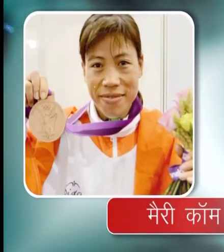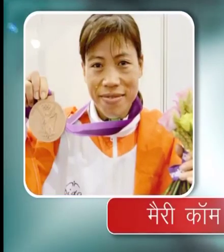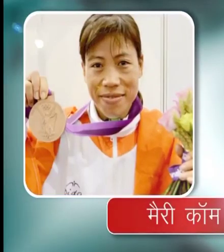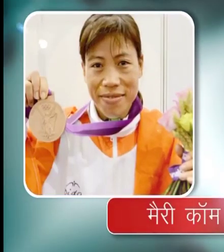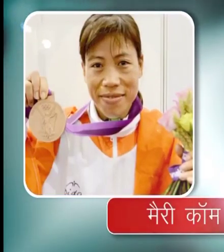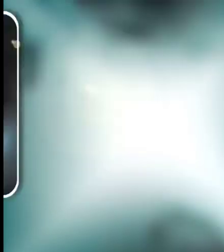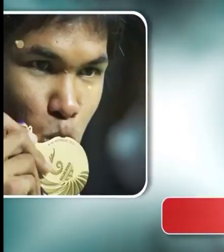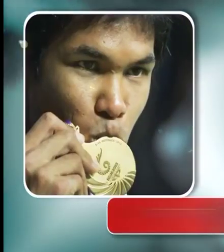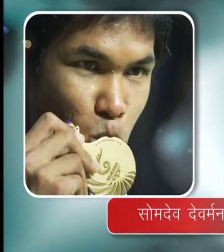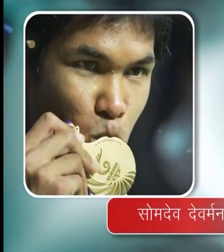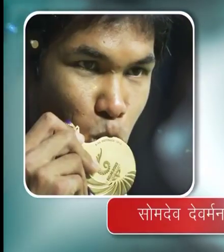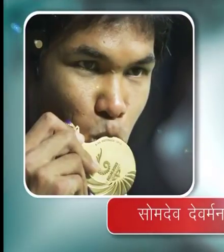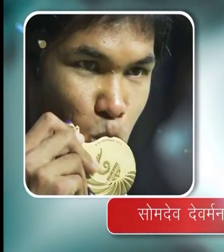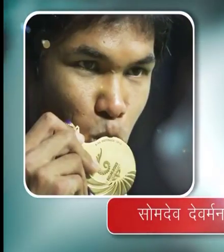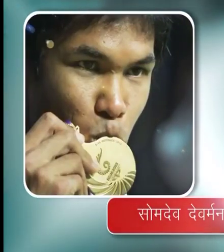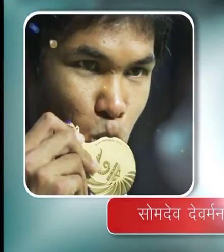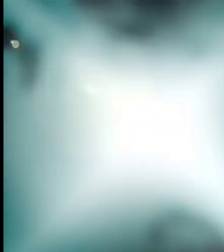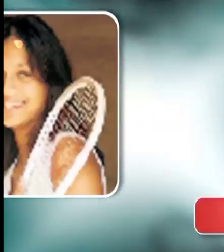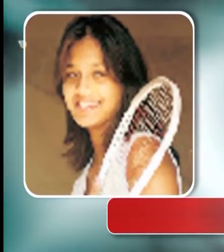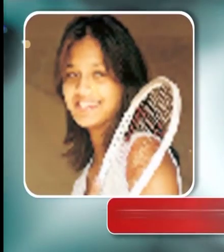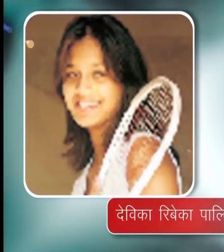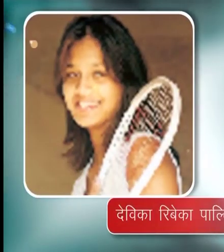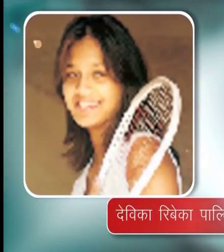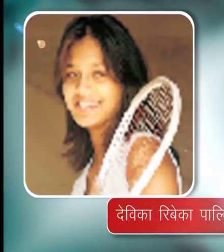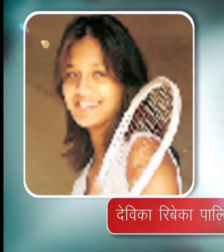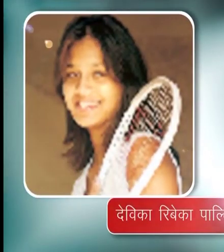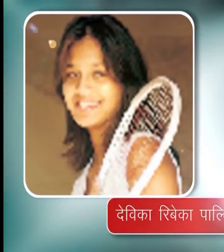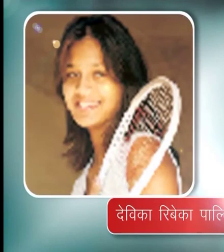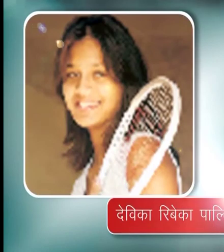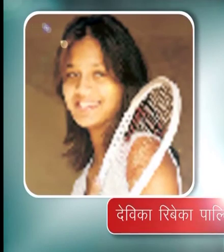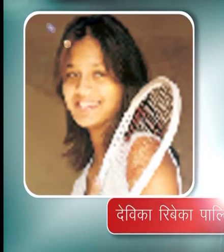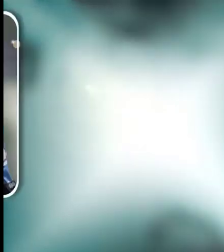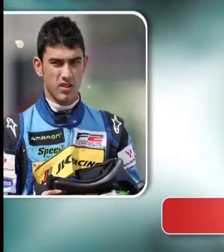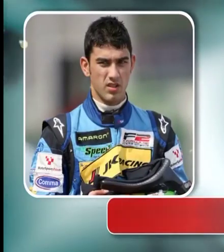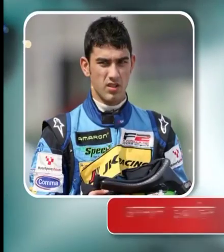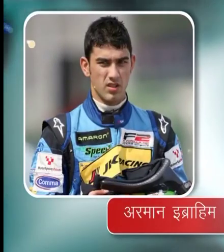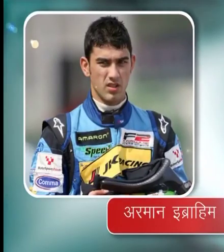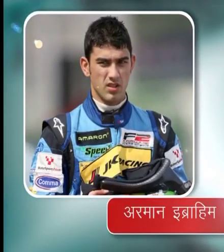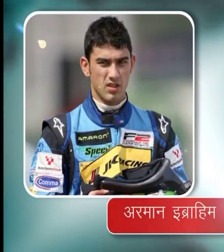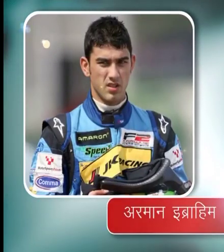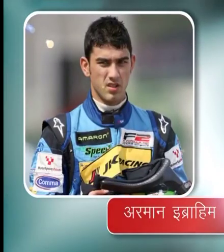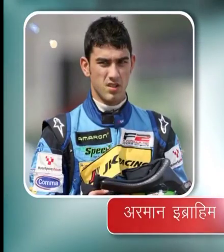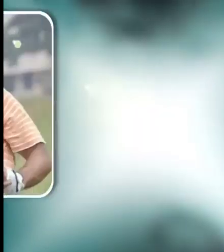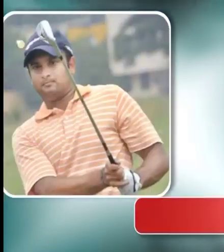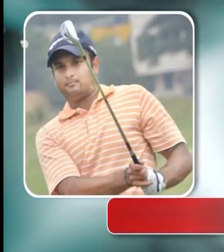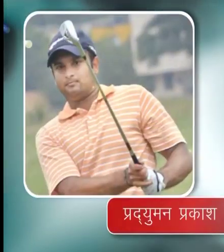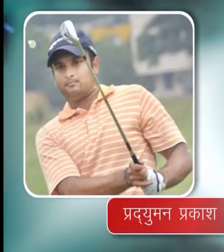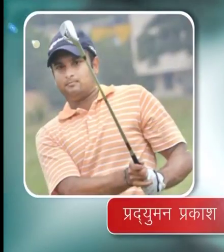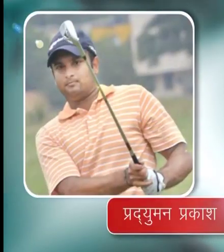कॉम, सोमदेव देववर्मन, देविका रेबेका पल्लिकल, अरमान इब्राहिम, प्रद्युमन